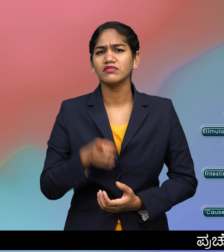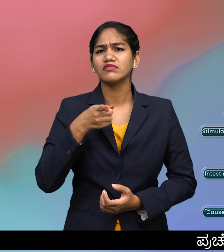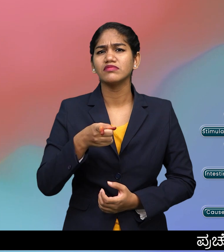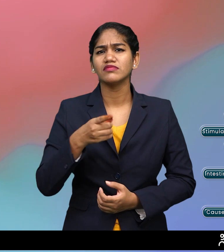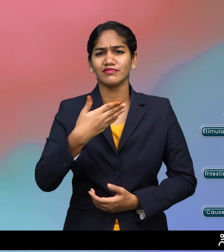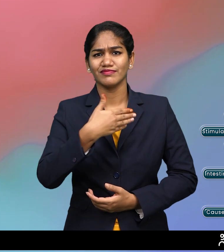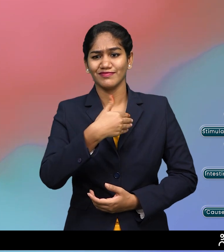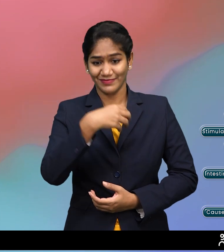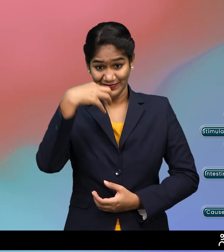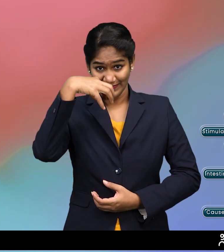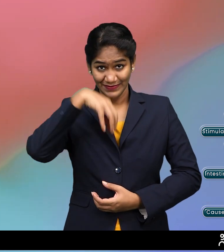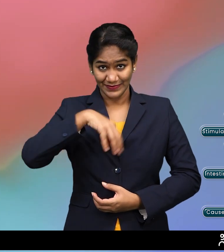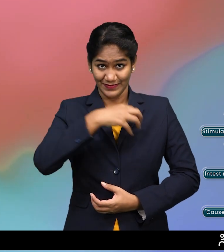ಪ್ರಚೋದಕಗಳು ಸ್ವೀಕರಿಸುವ